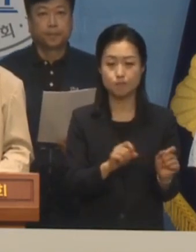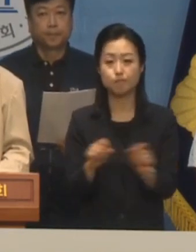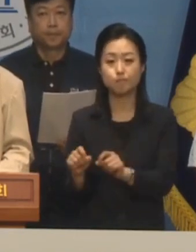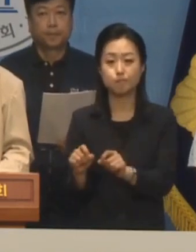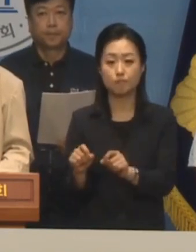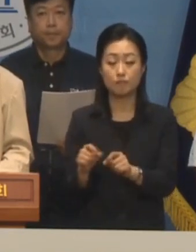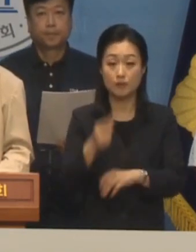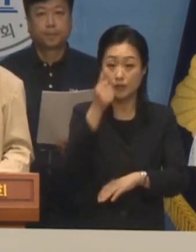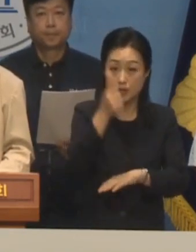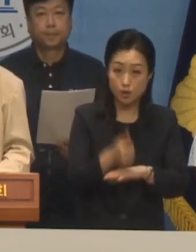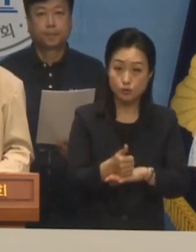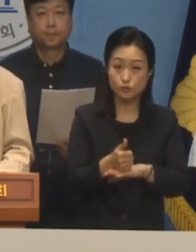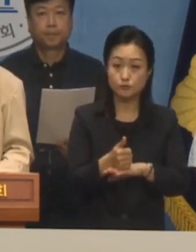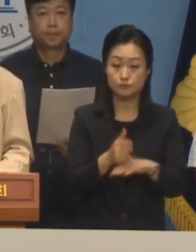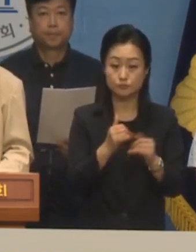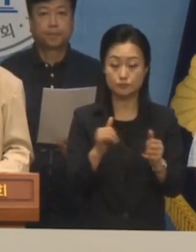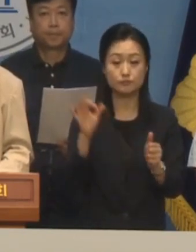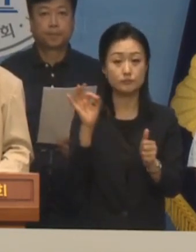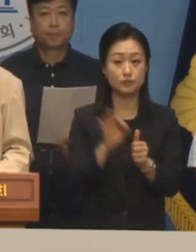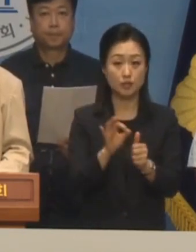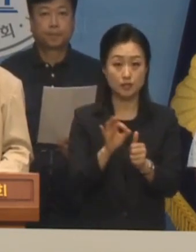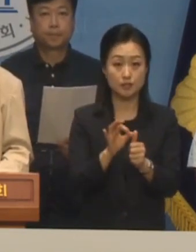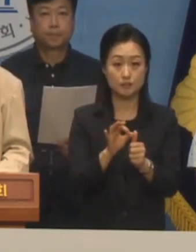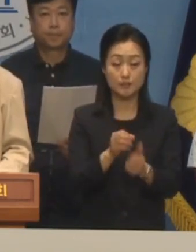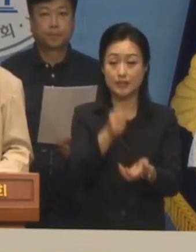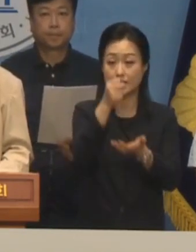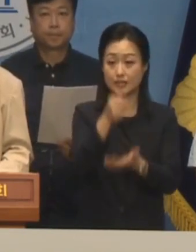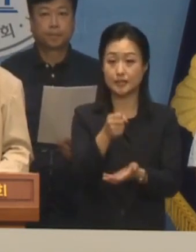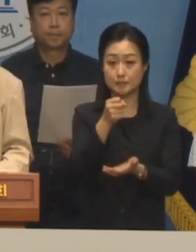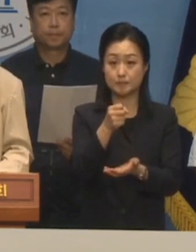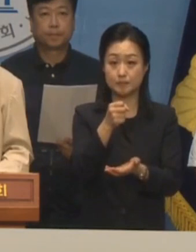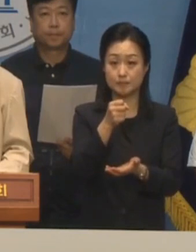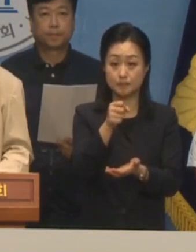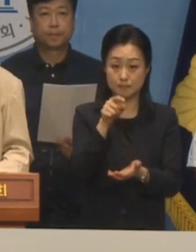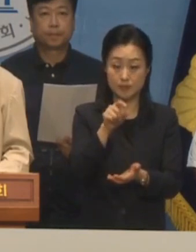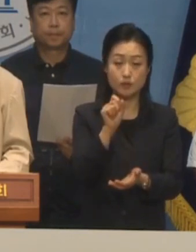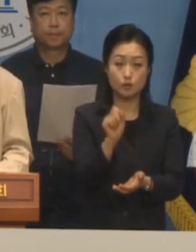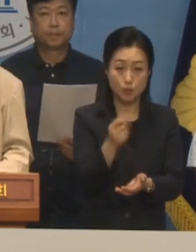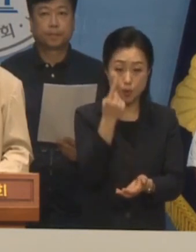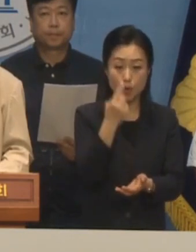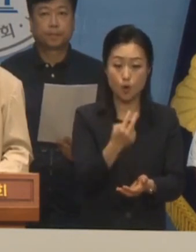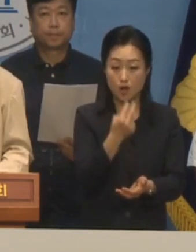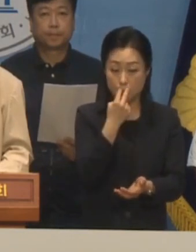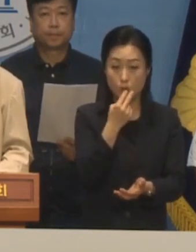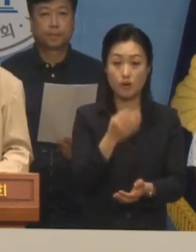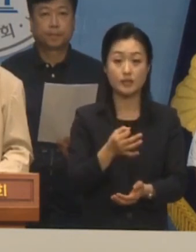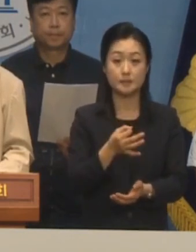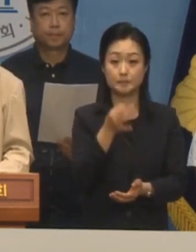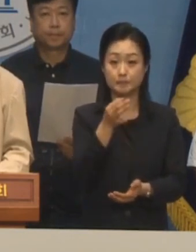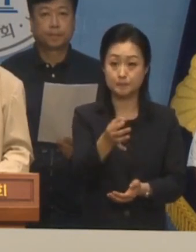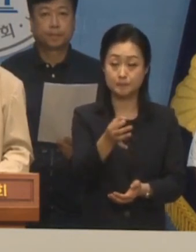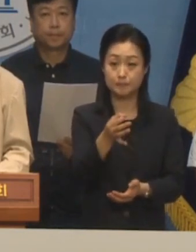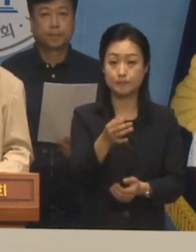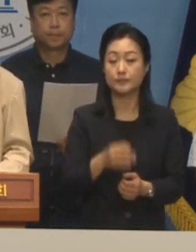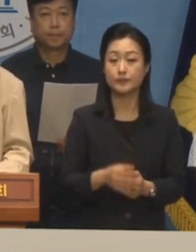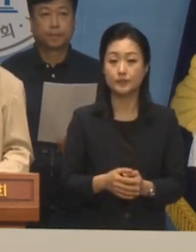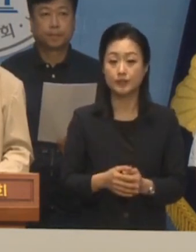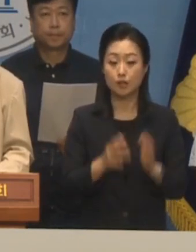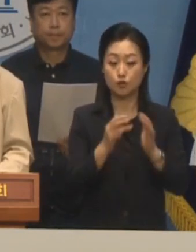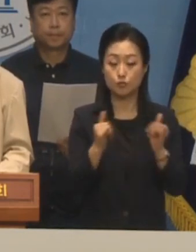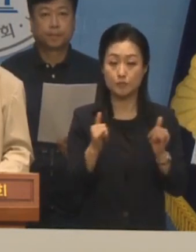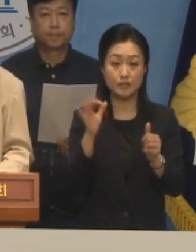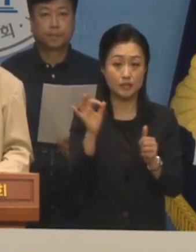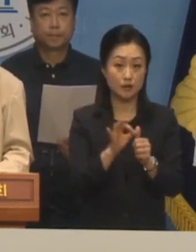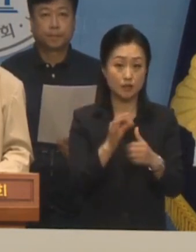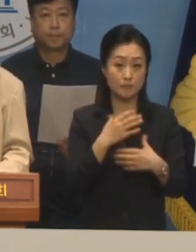결국 국민연금 기금으로부터의 보험금 한입은 국민연금